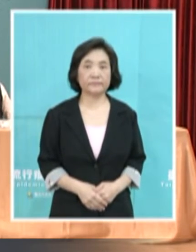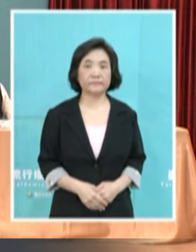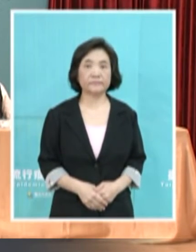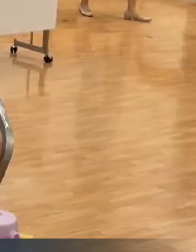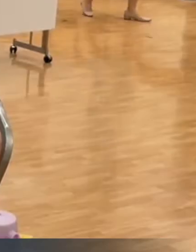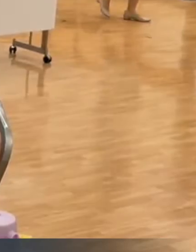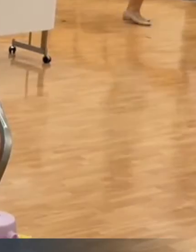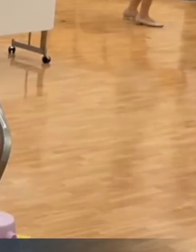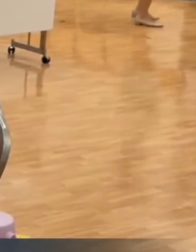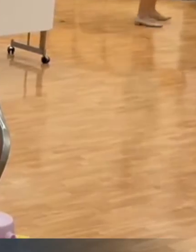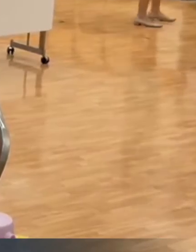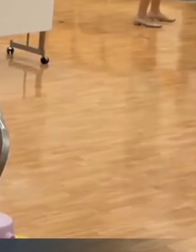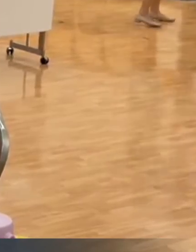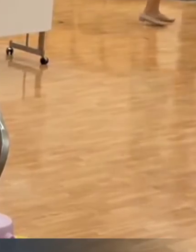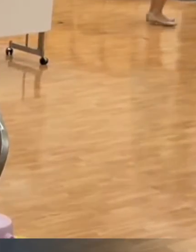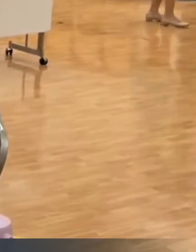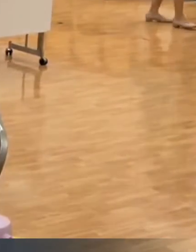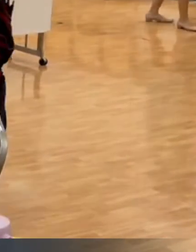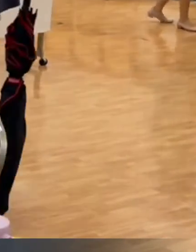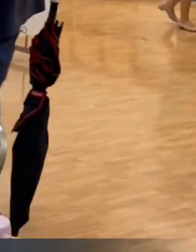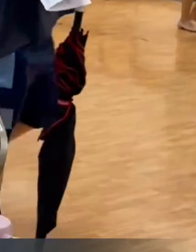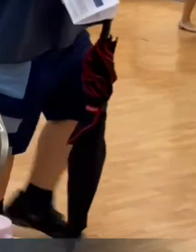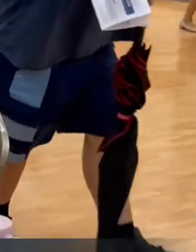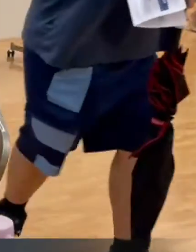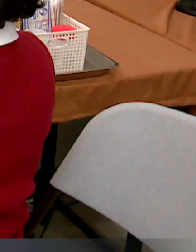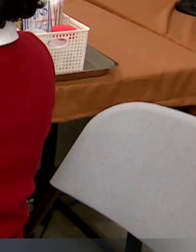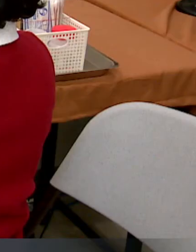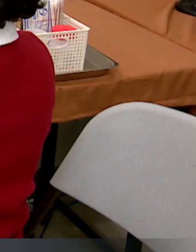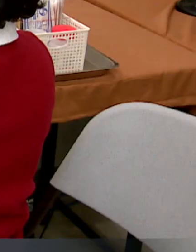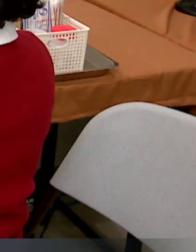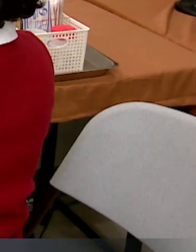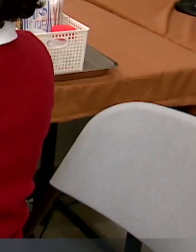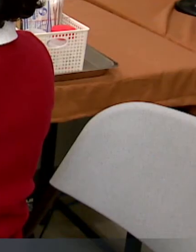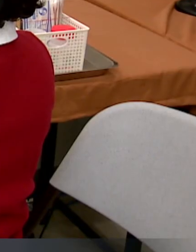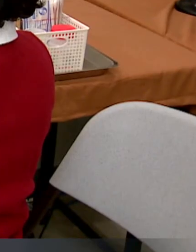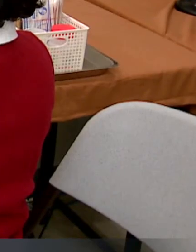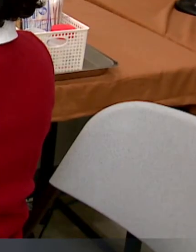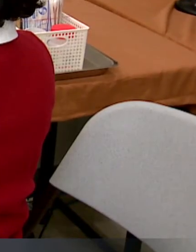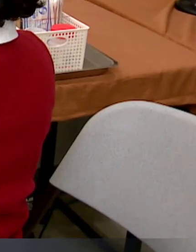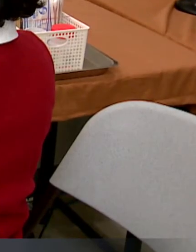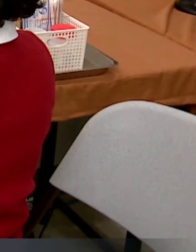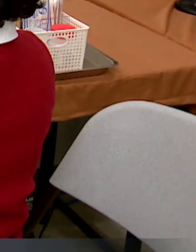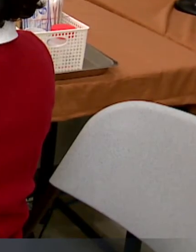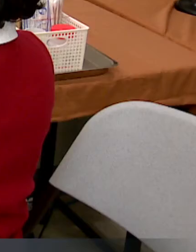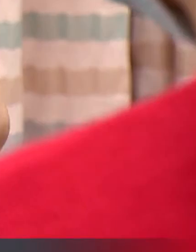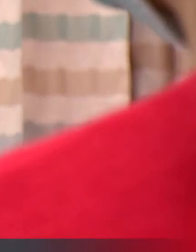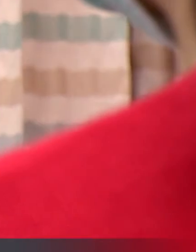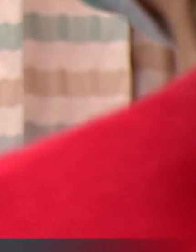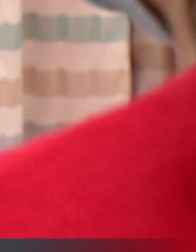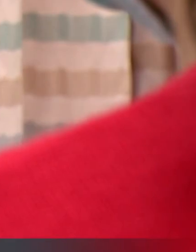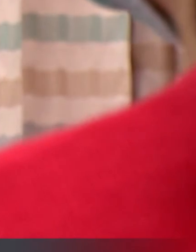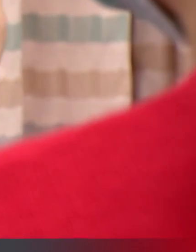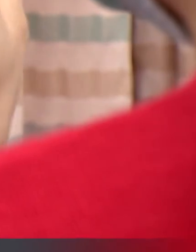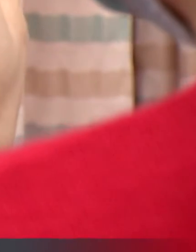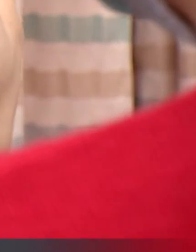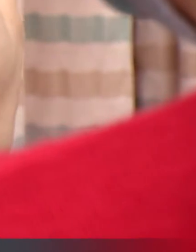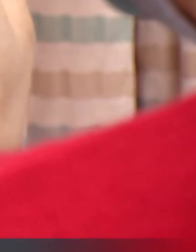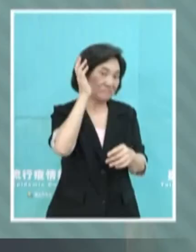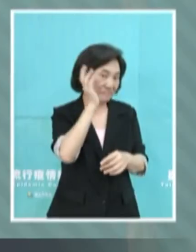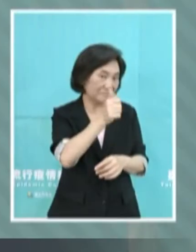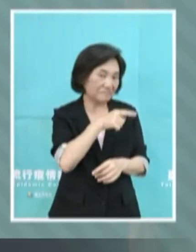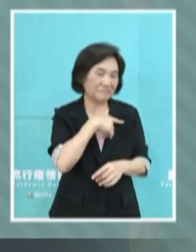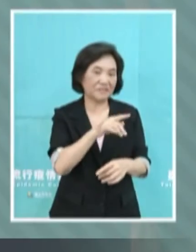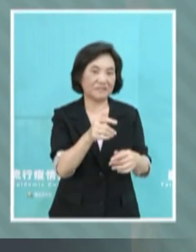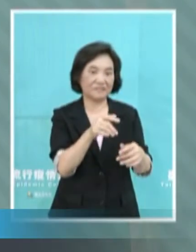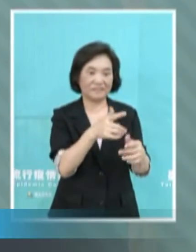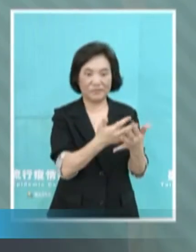人员不法将送法办，未来也将强化管理机制，把疫苗发放量的核定权限拉高到卫生局副局长。